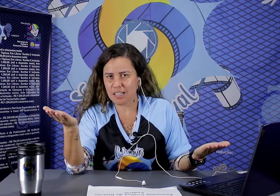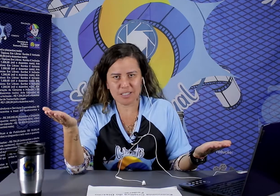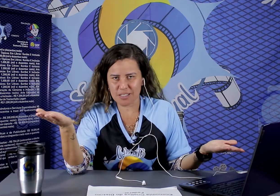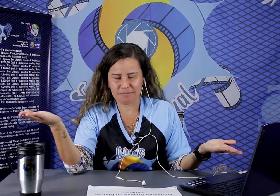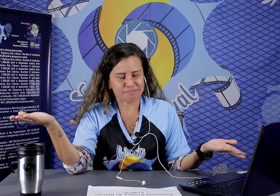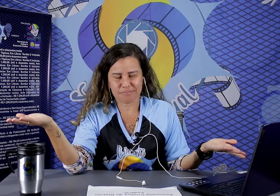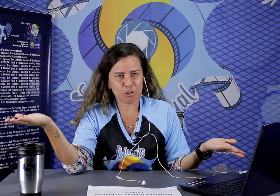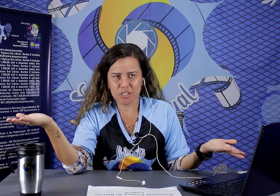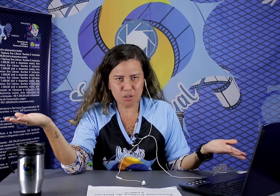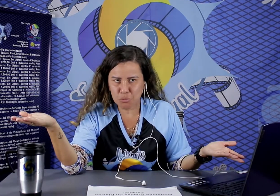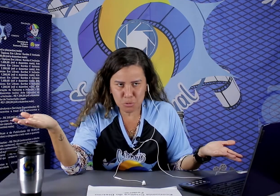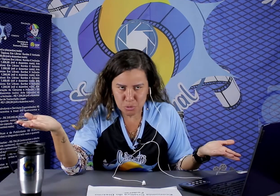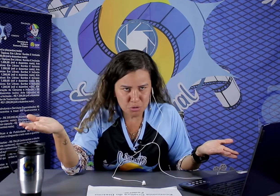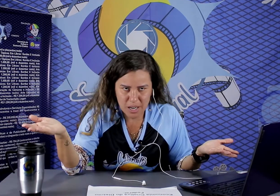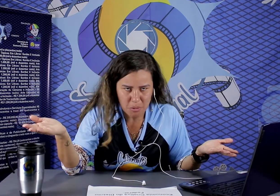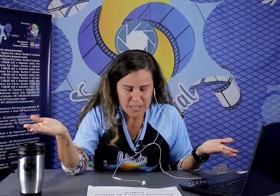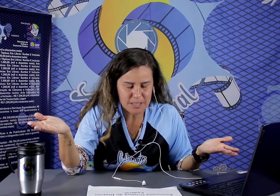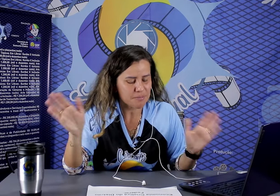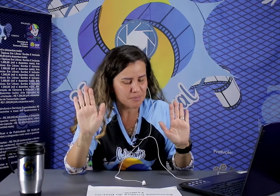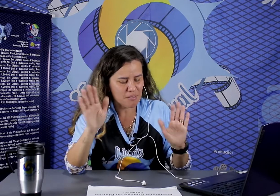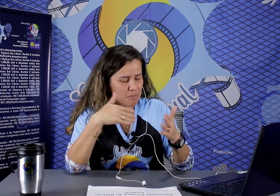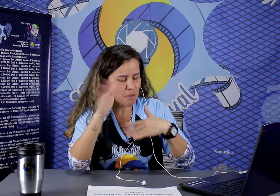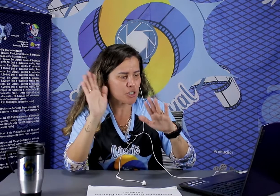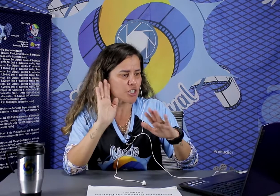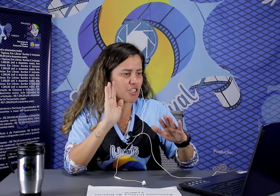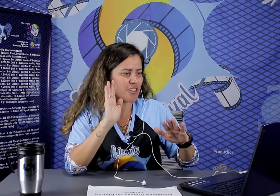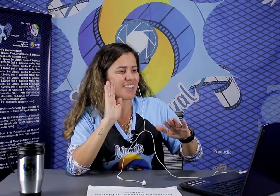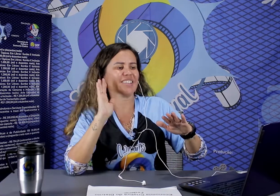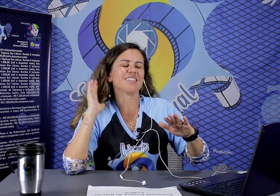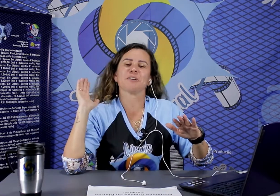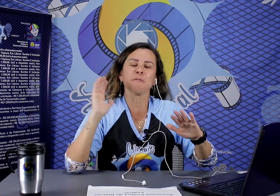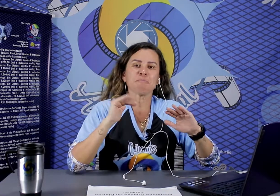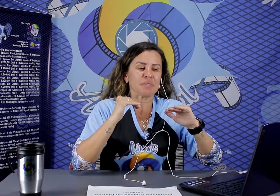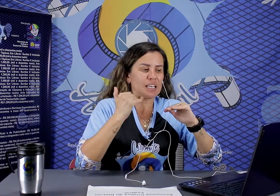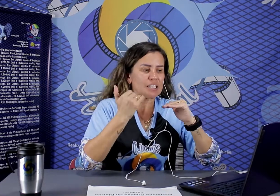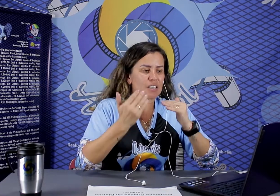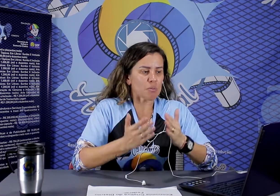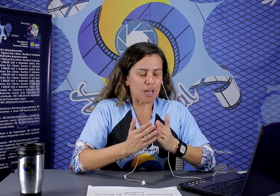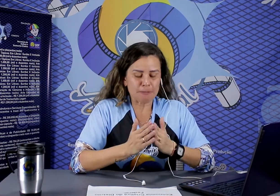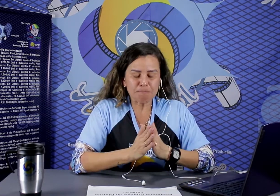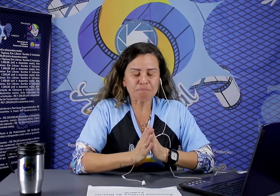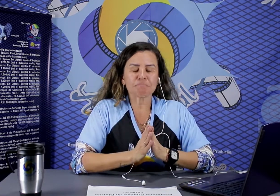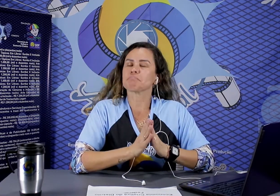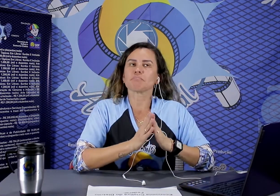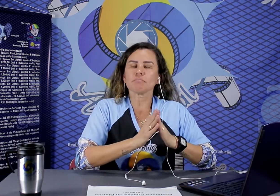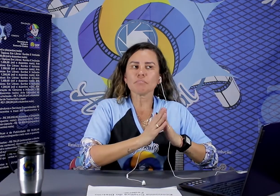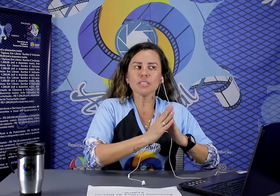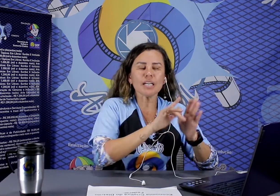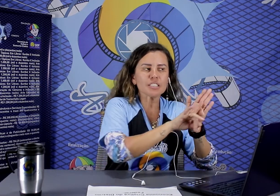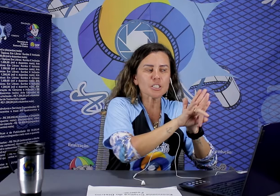Sagres conheceu o mundo todo já quase. Vamos adiante. Então, vamos lá. E aí, essas pessoas